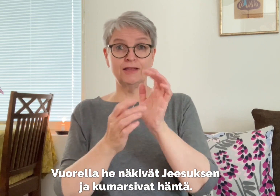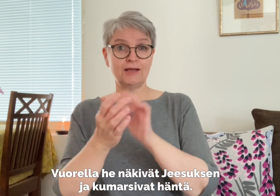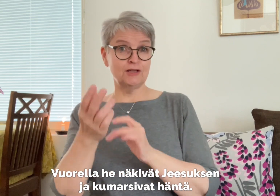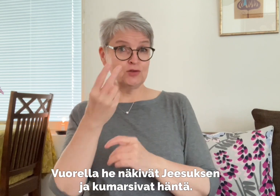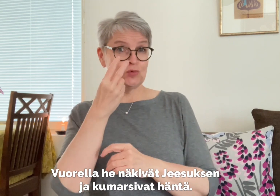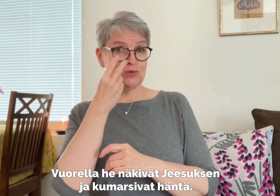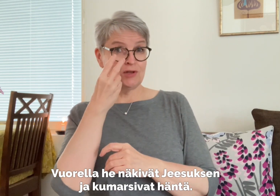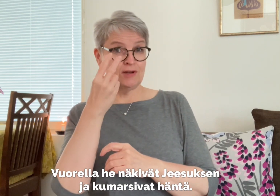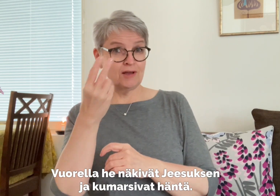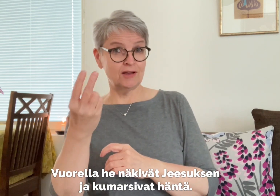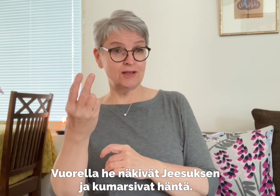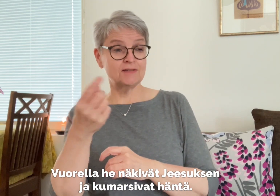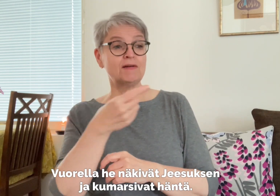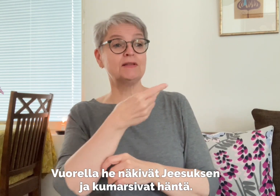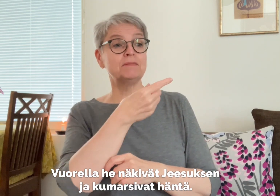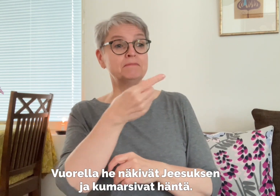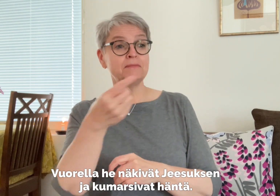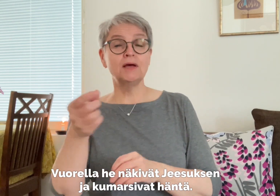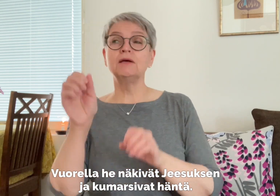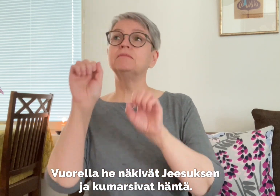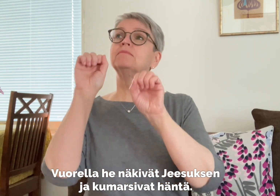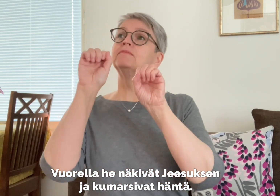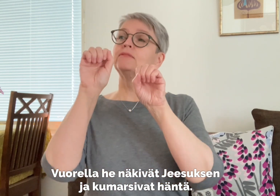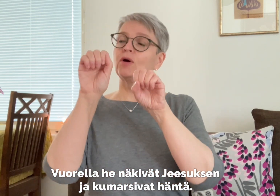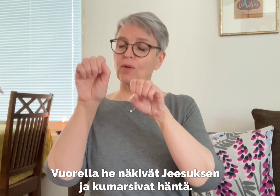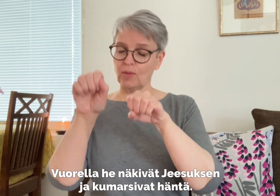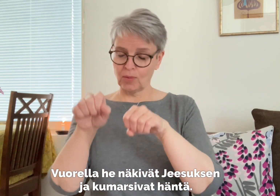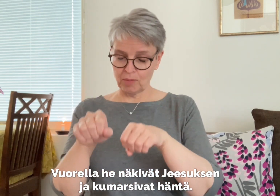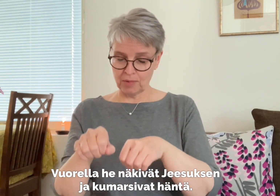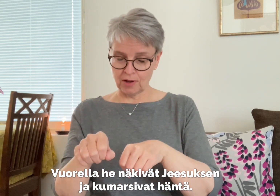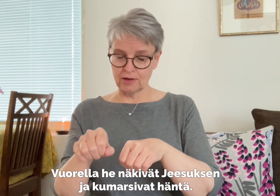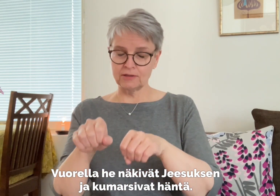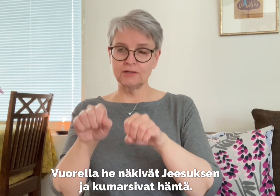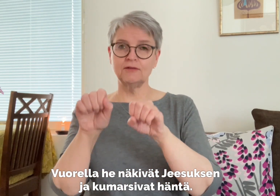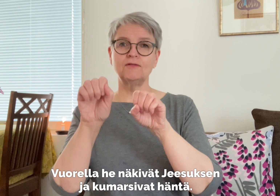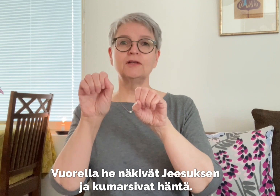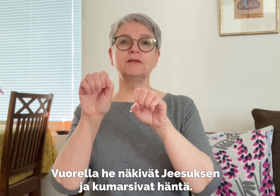Vuorella he näkivät Jeesuksen ja kumarsivat häntä.